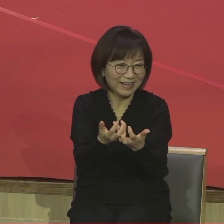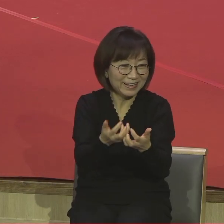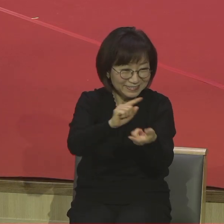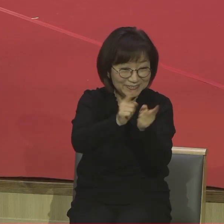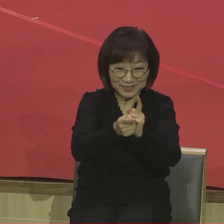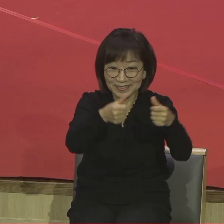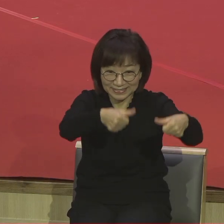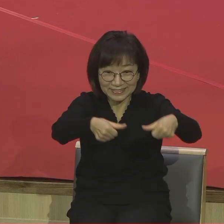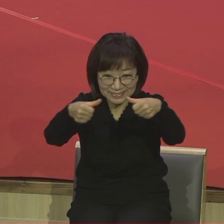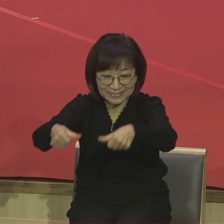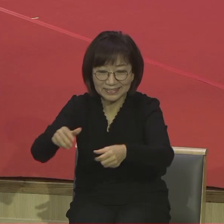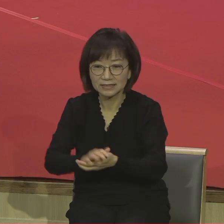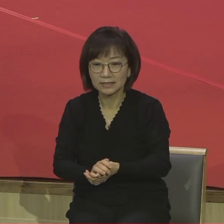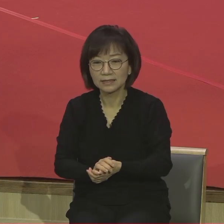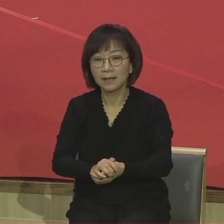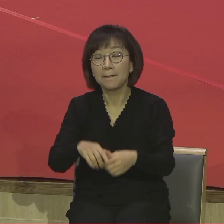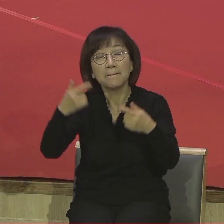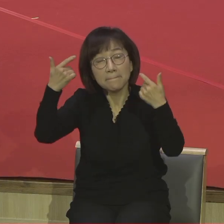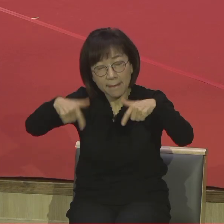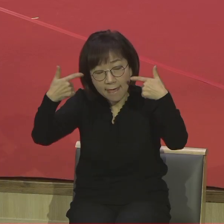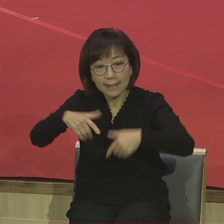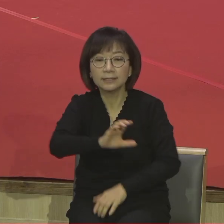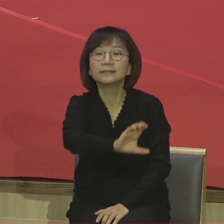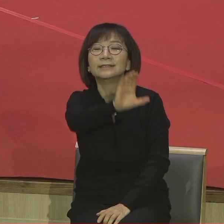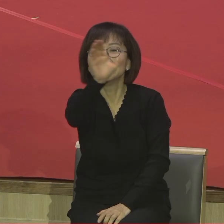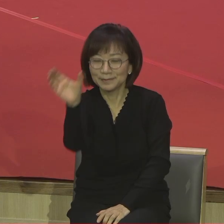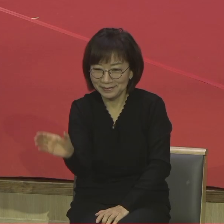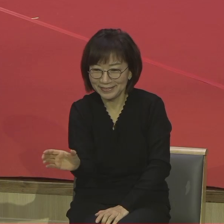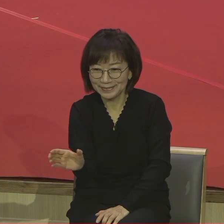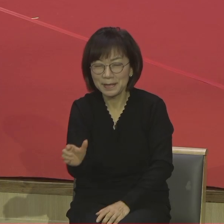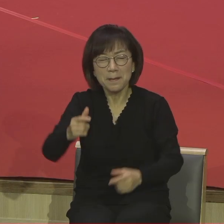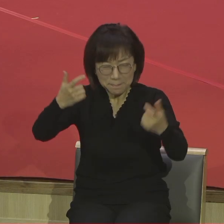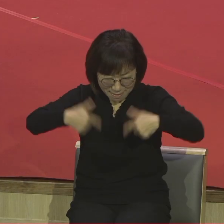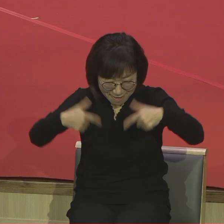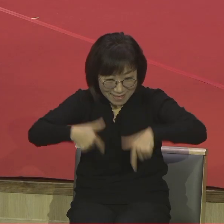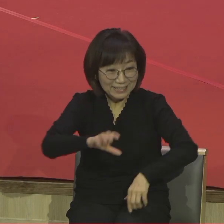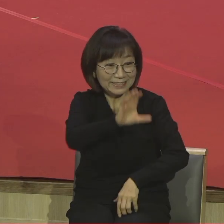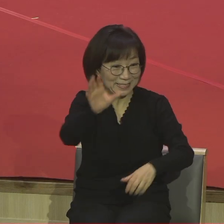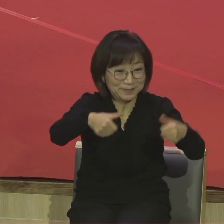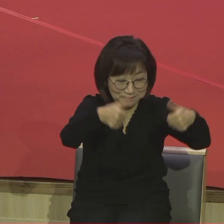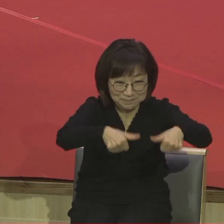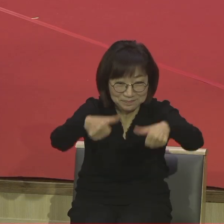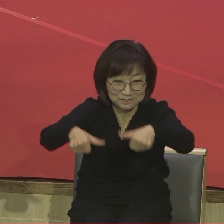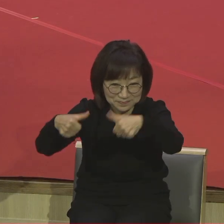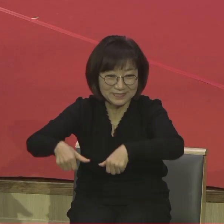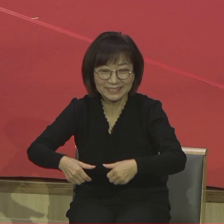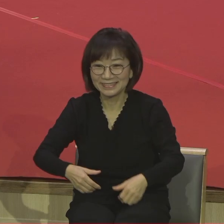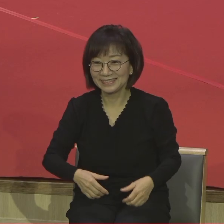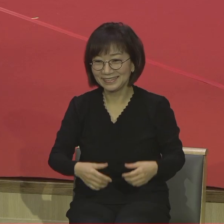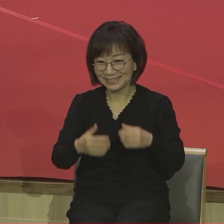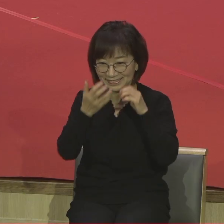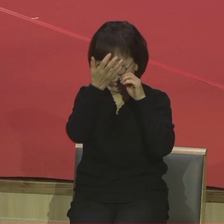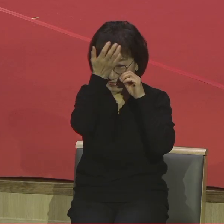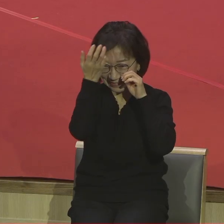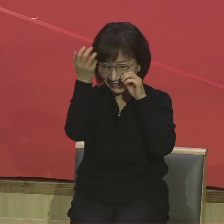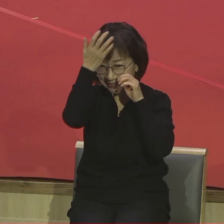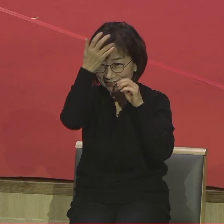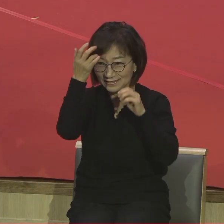같이 서로 다 인사합시다. 메일 크리스마스. 항상 크리스마스.